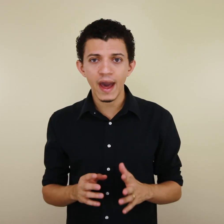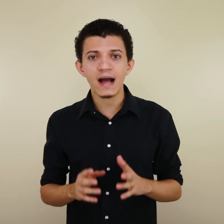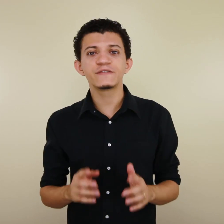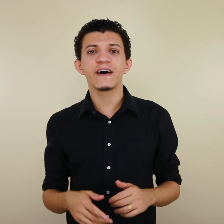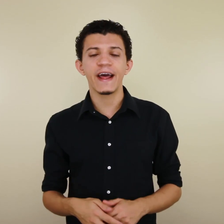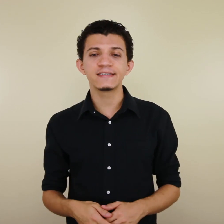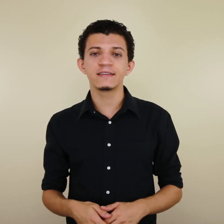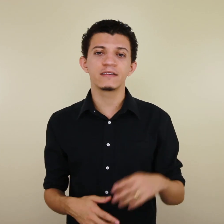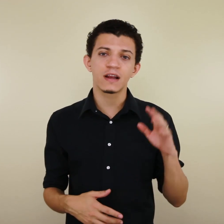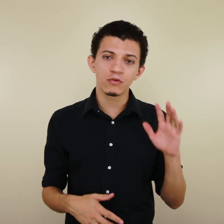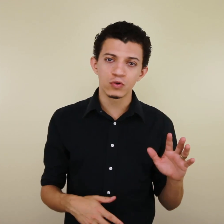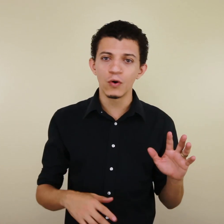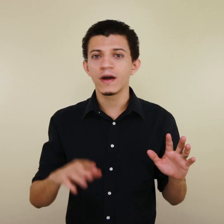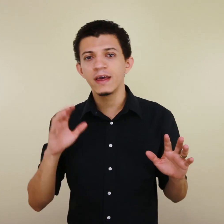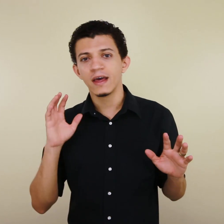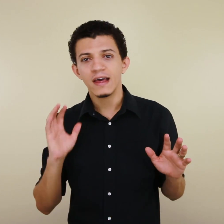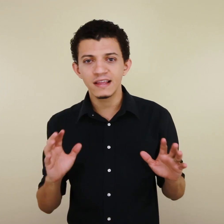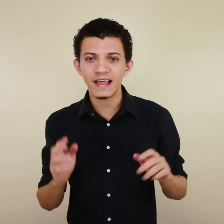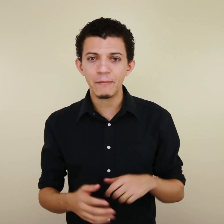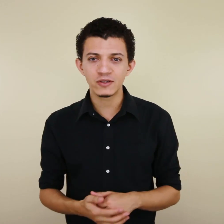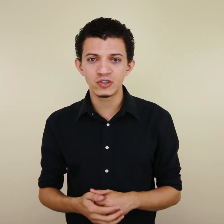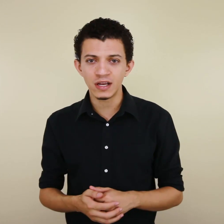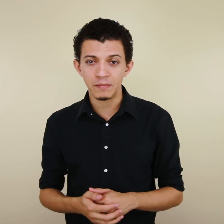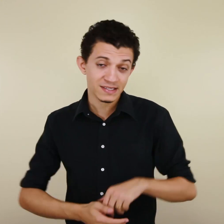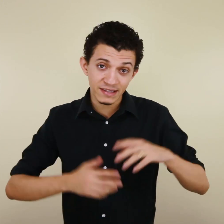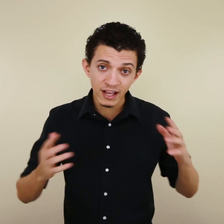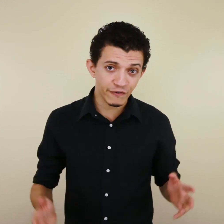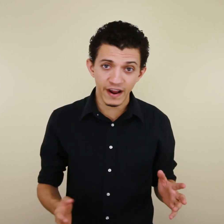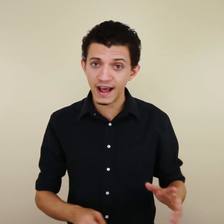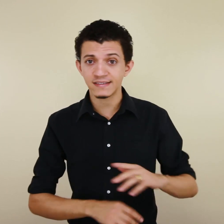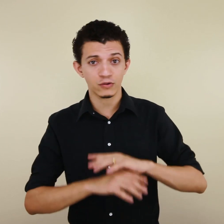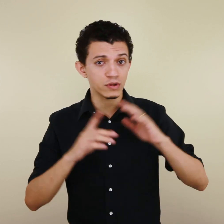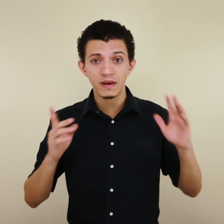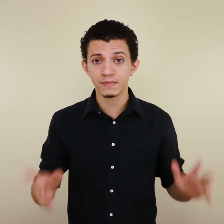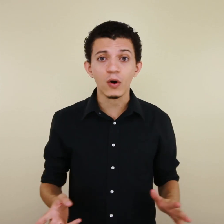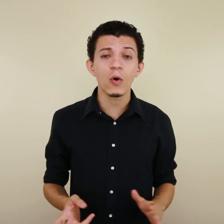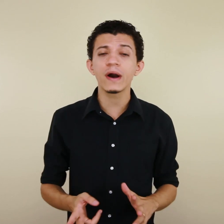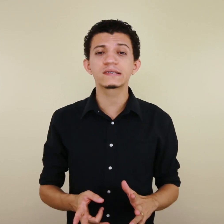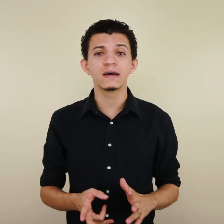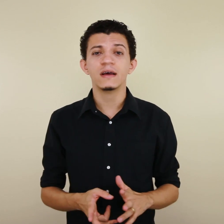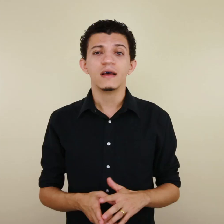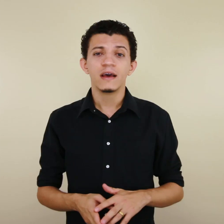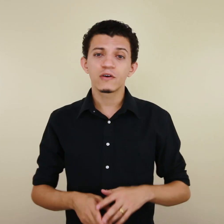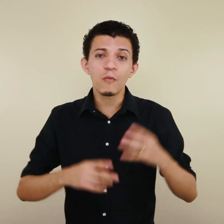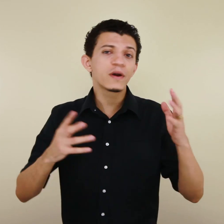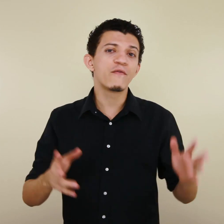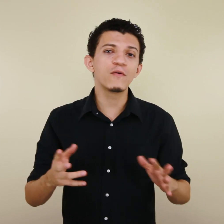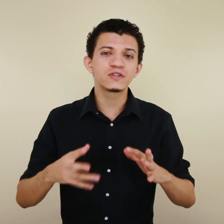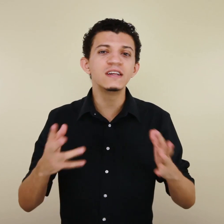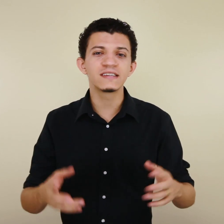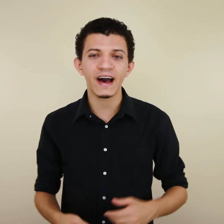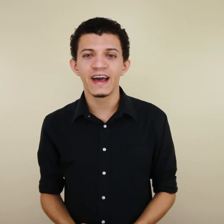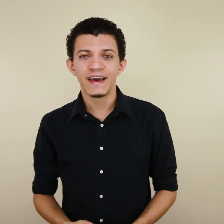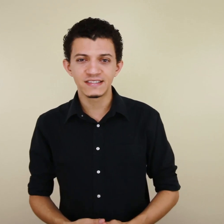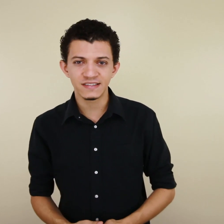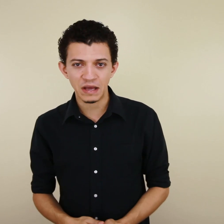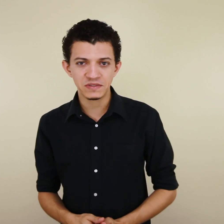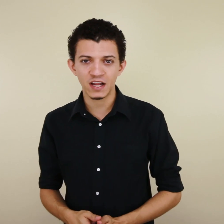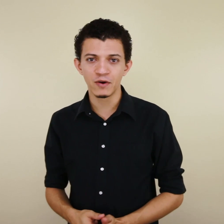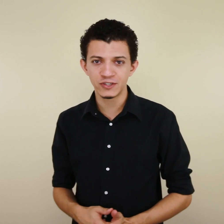a diferença entre tradutor e intérprete de Libras? Tem diferença? É tudo a mesma coisa? E como que eu vou utilizar esses termos aí no meu dia a